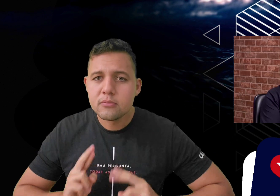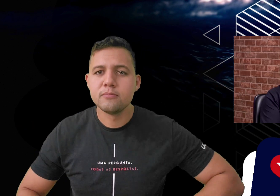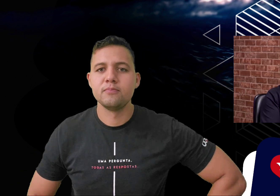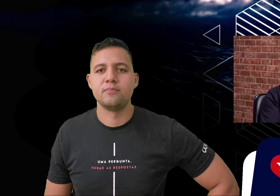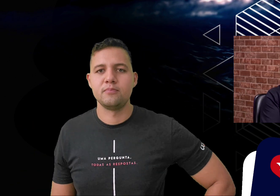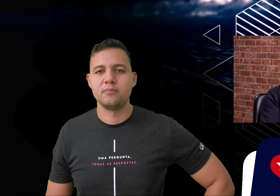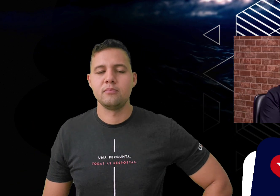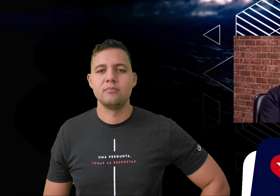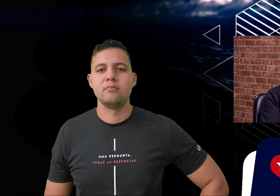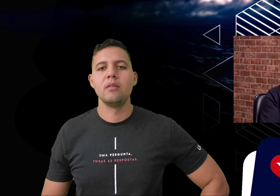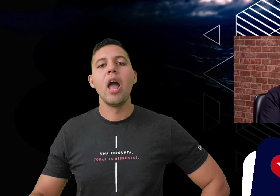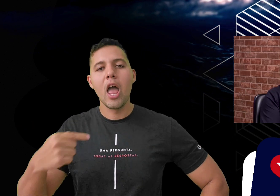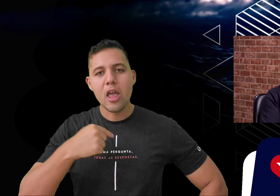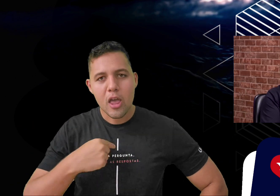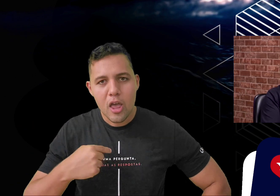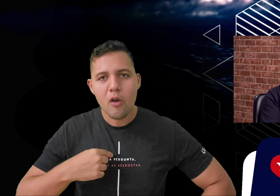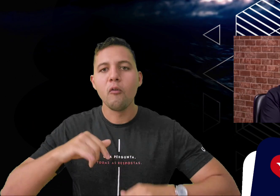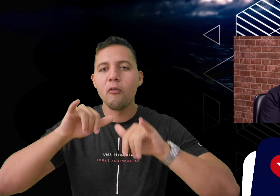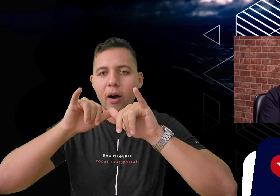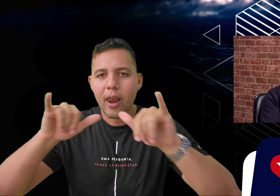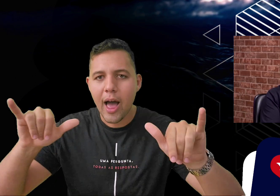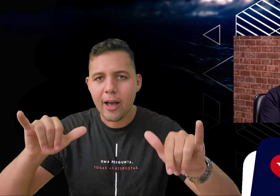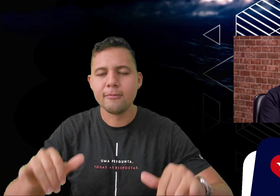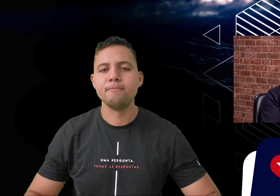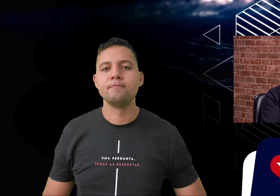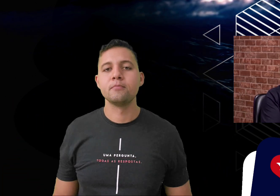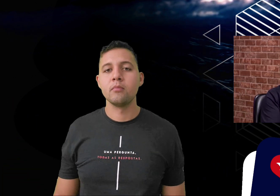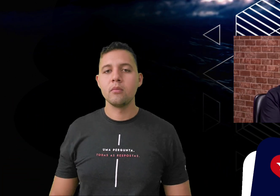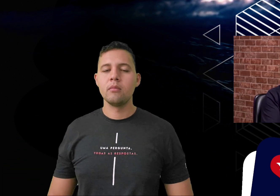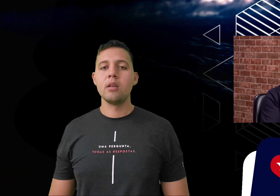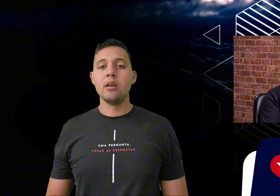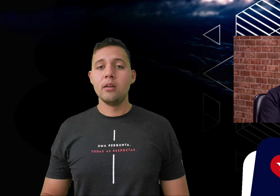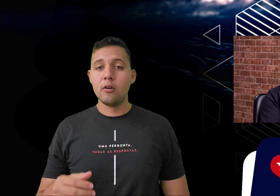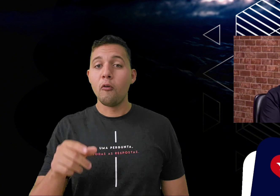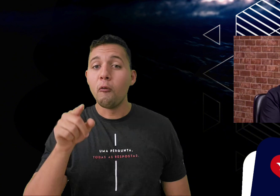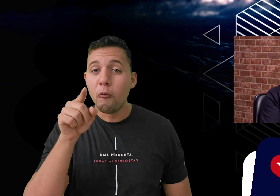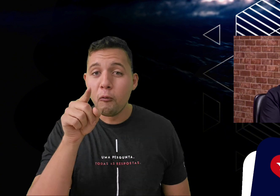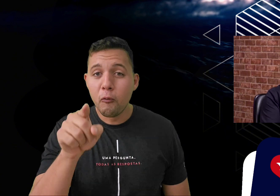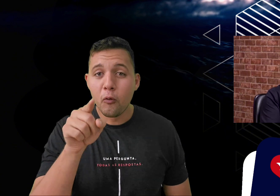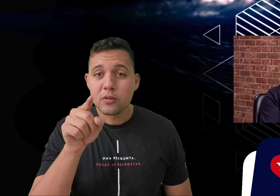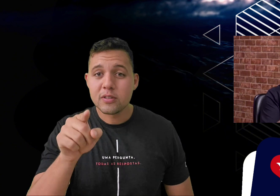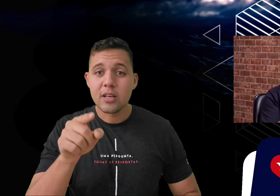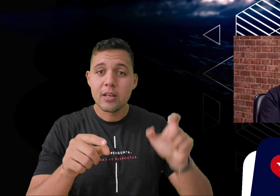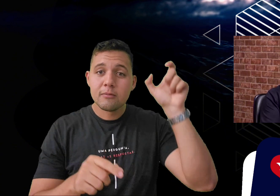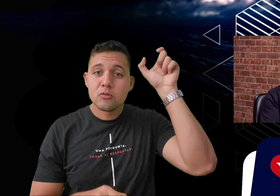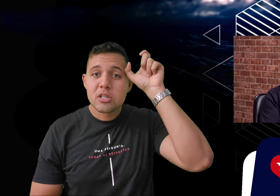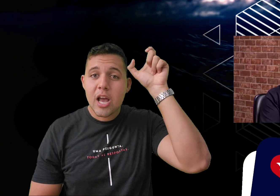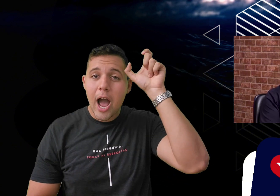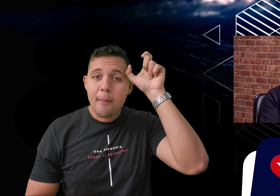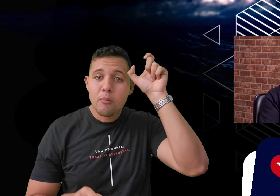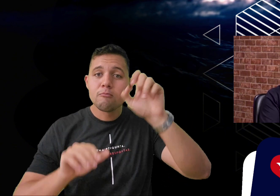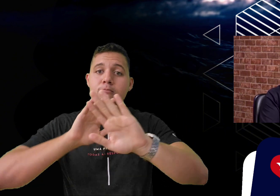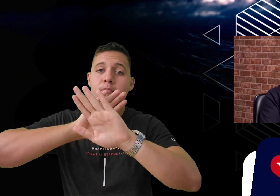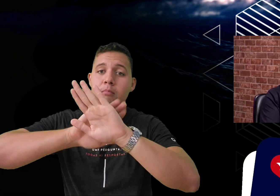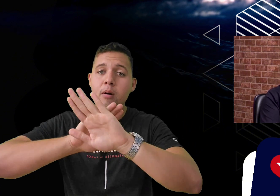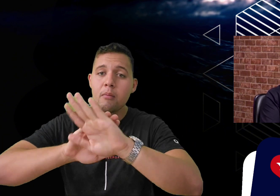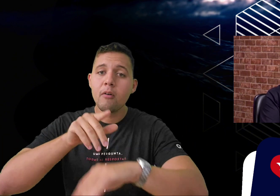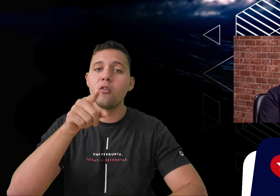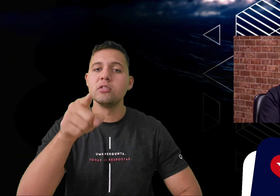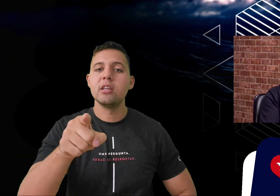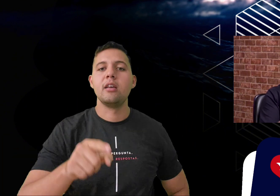Não sabe? Muitos já acertaram. Quem não acertou, eu vou falar. Você está fazendo a obra do